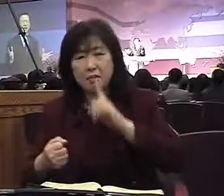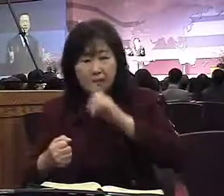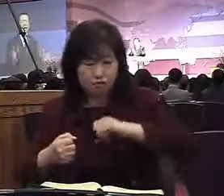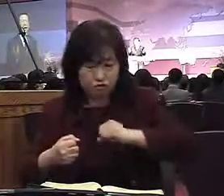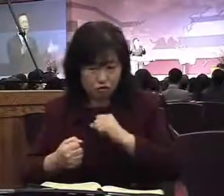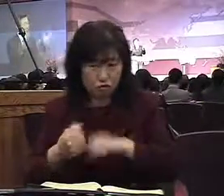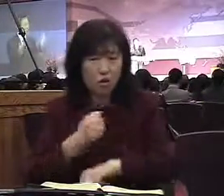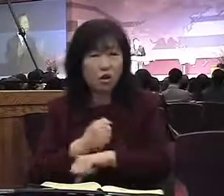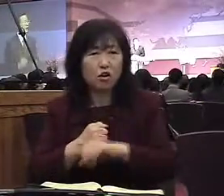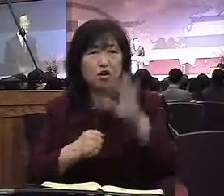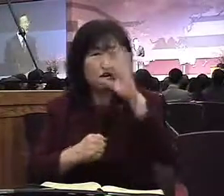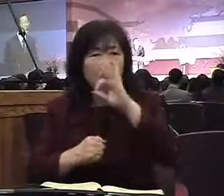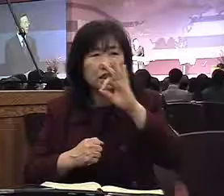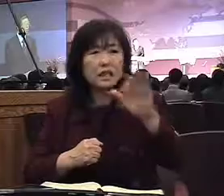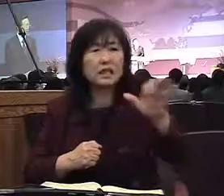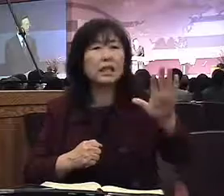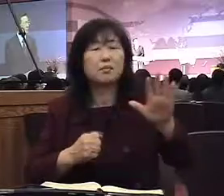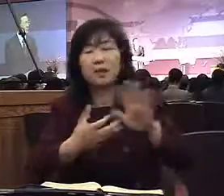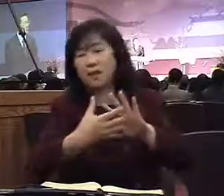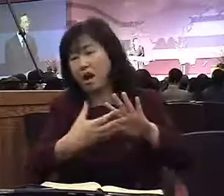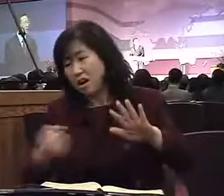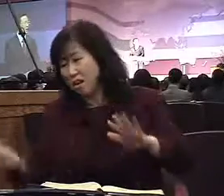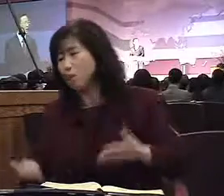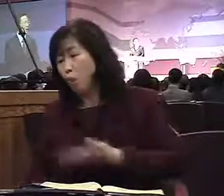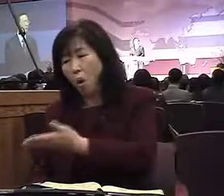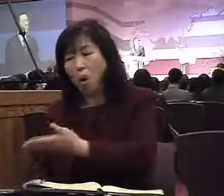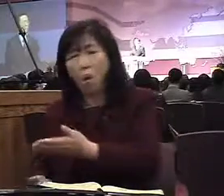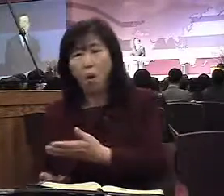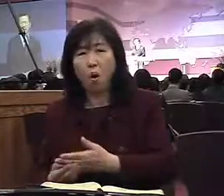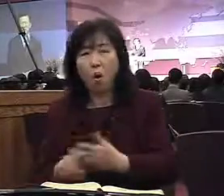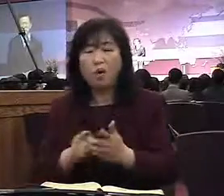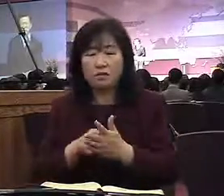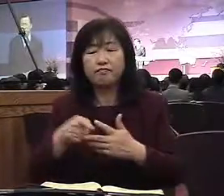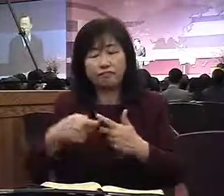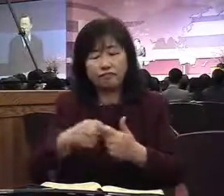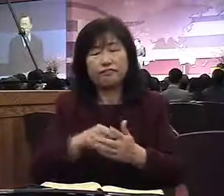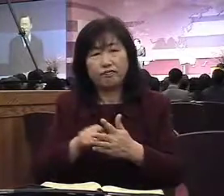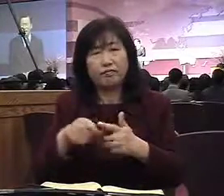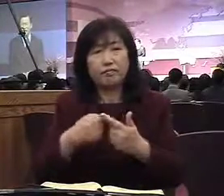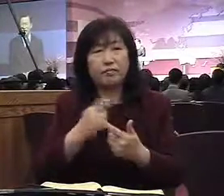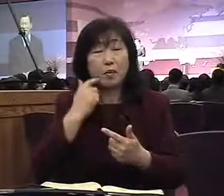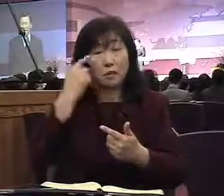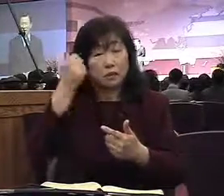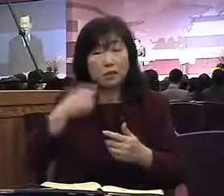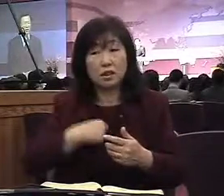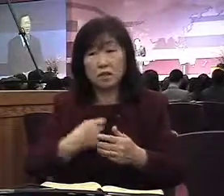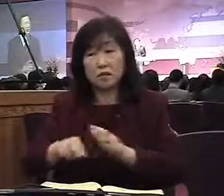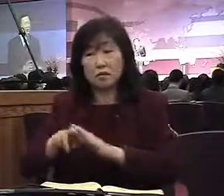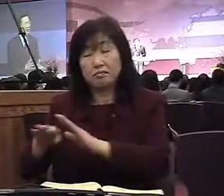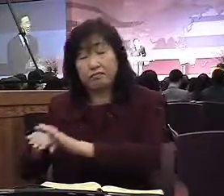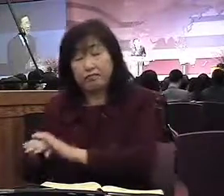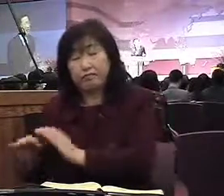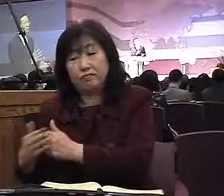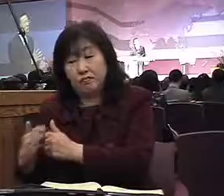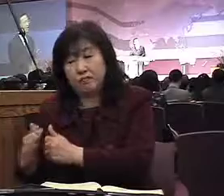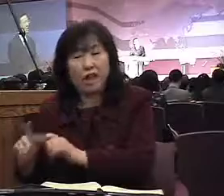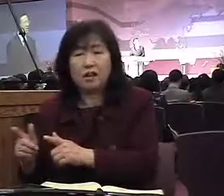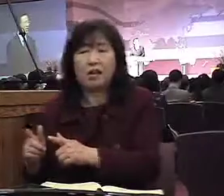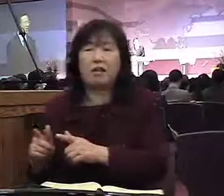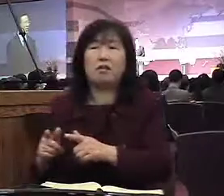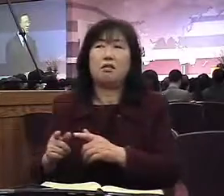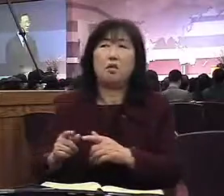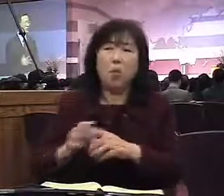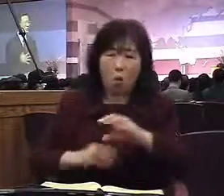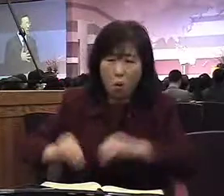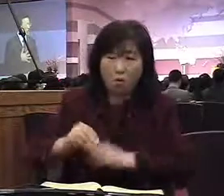5마리 다 주세요. 포기하세요. 목사님 자기 편을 들어줄 줄 알았는데 오히려 돼지 5마리 그냥 주라